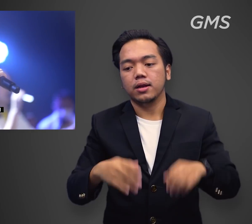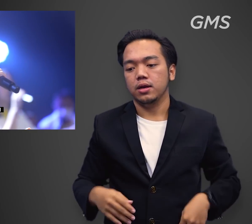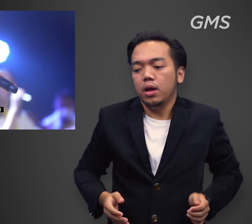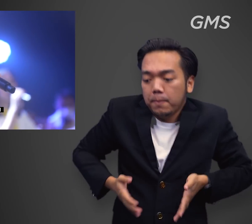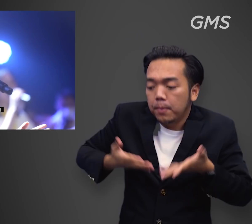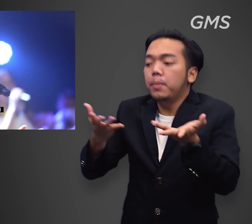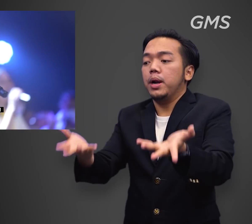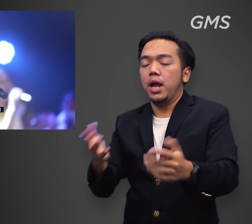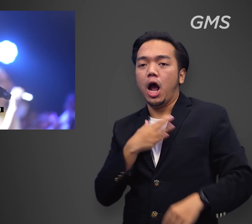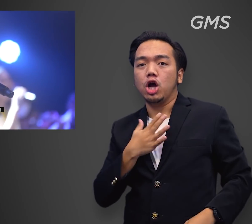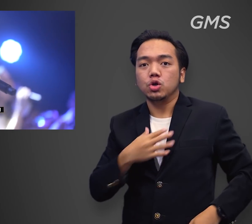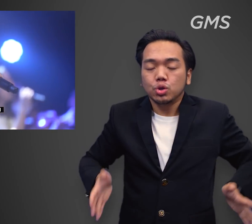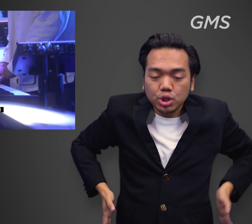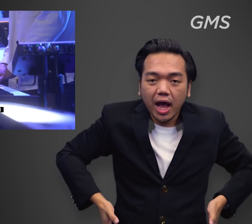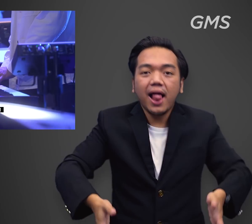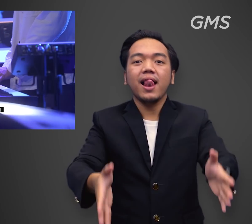tunjukkanku